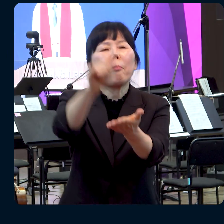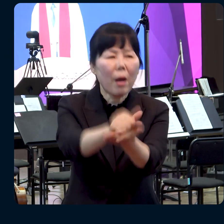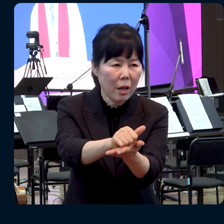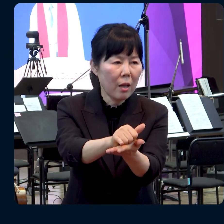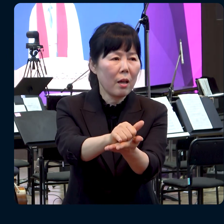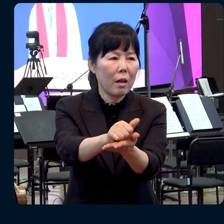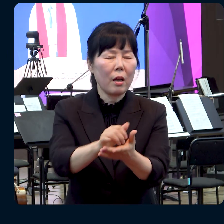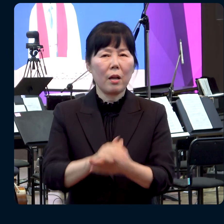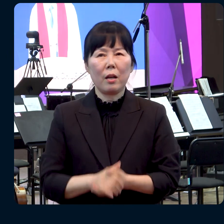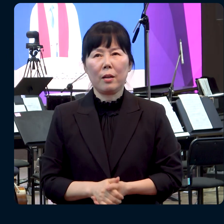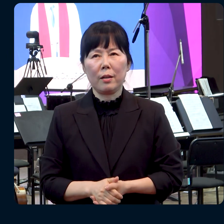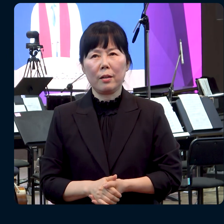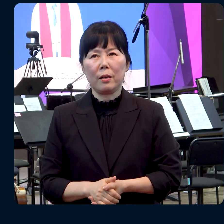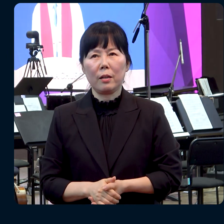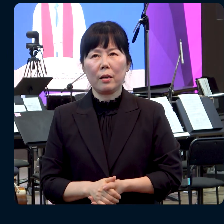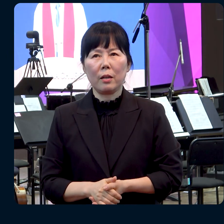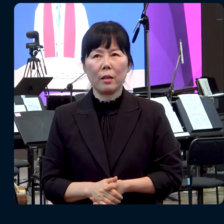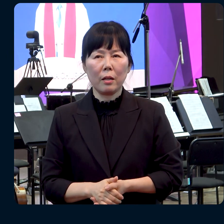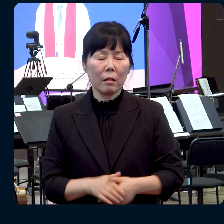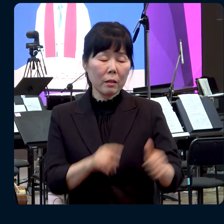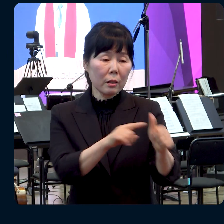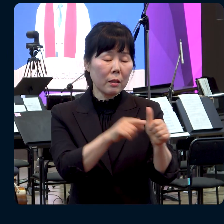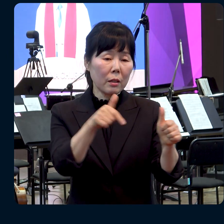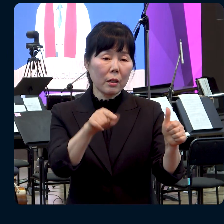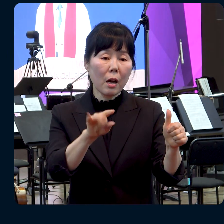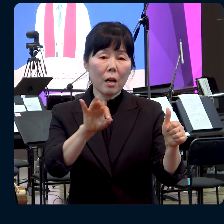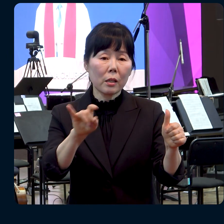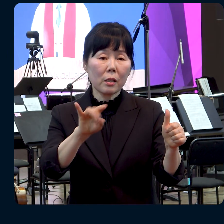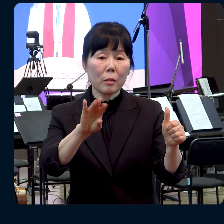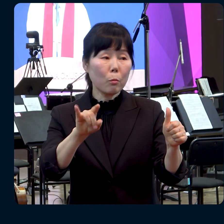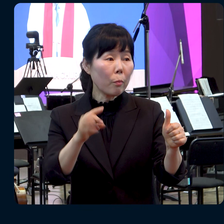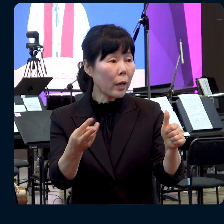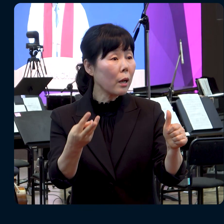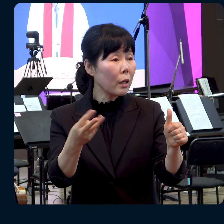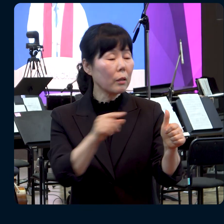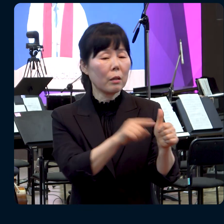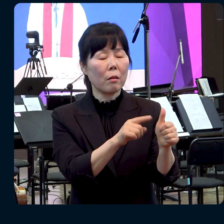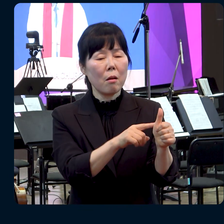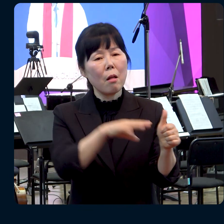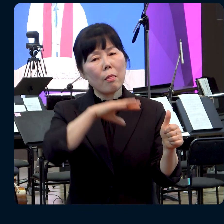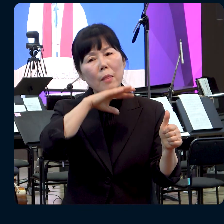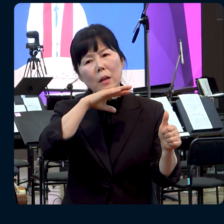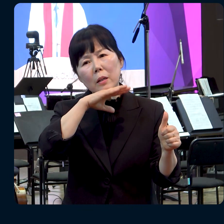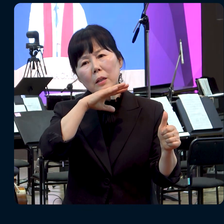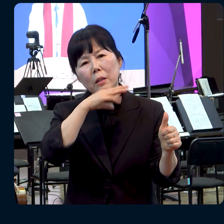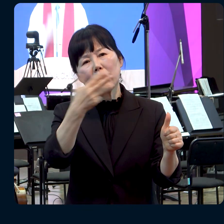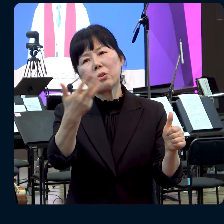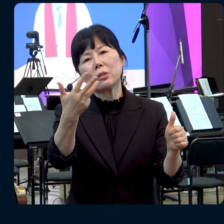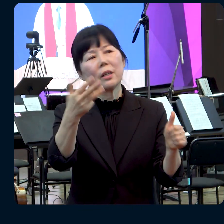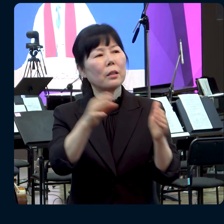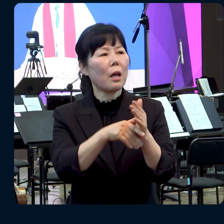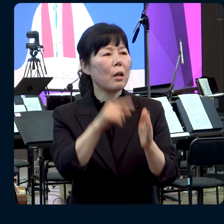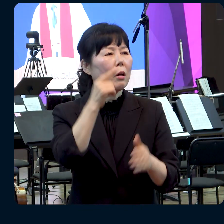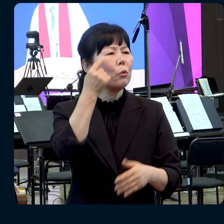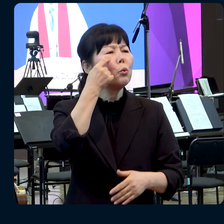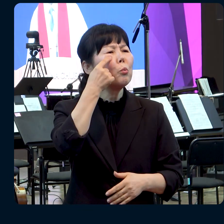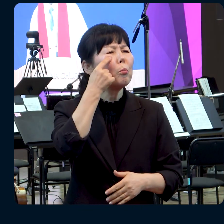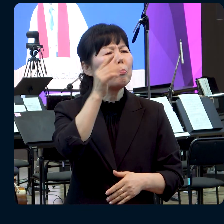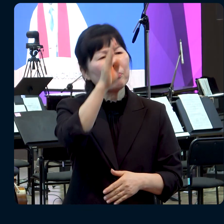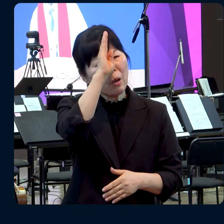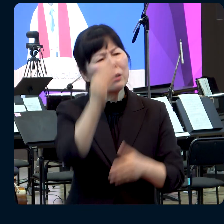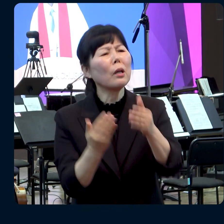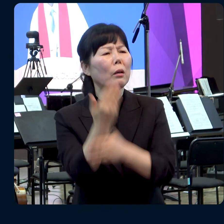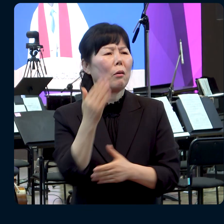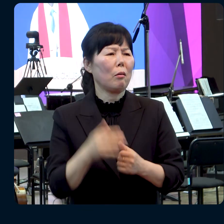자, 그런데 이 아담 가이벨은요, 8살 때 아주 심한 안지를 앓으면서 실명을 했어요.